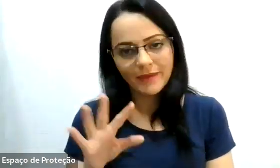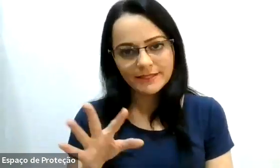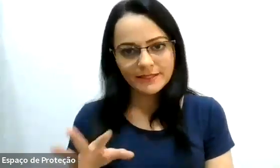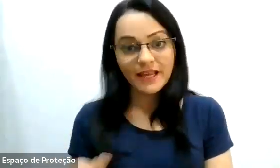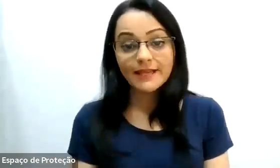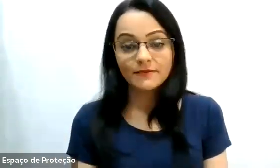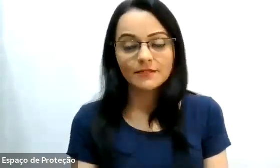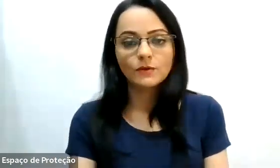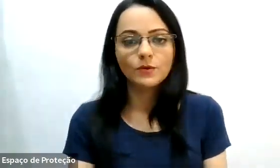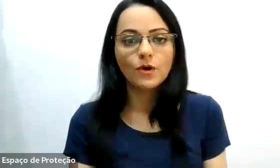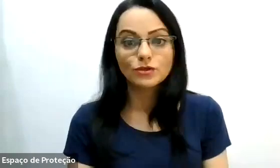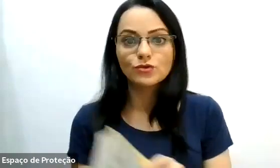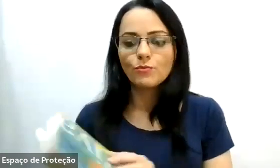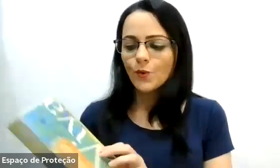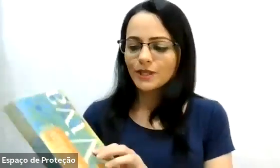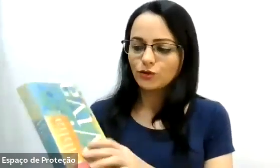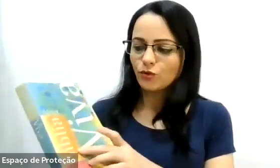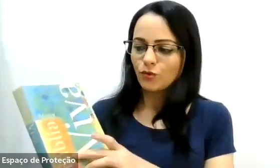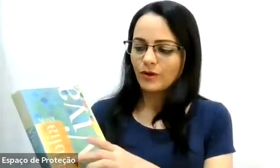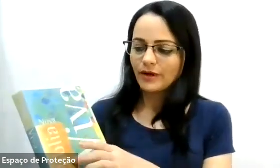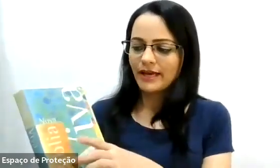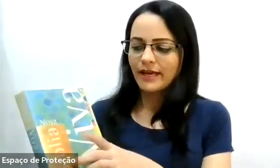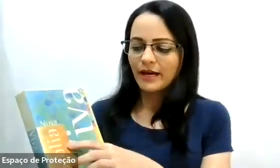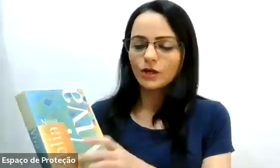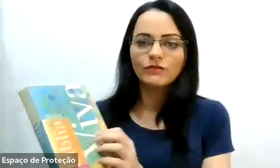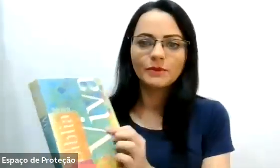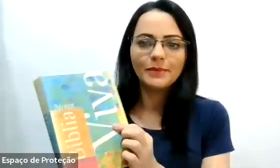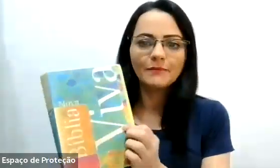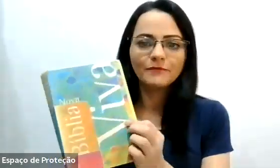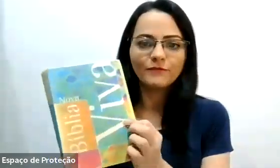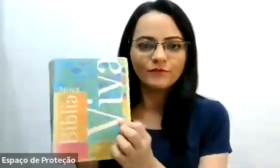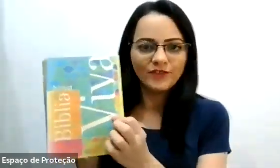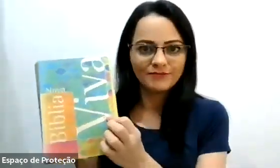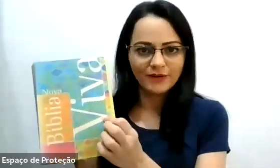Começa assim, né? Essa versão que eu gosto muito é a Nova Bíblia Viva.